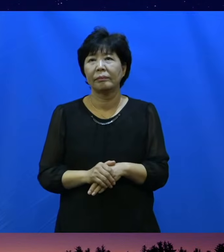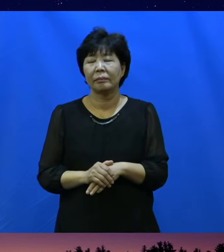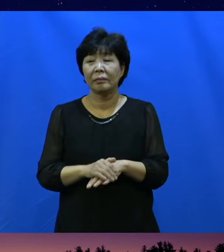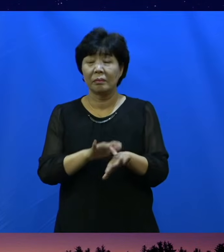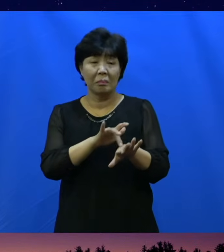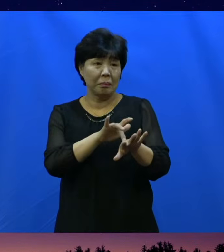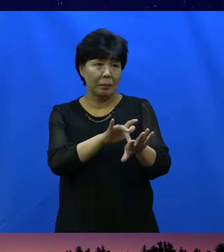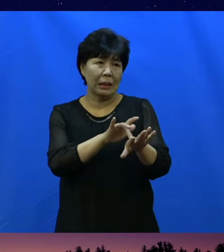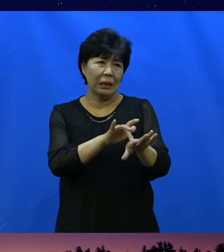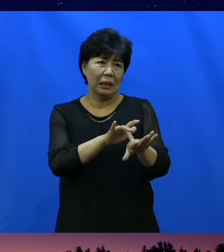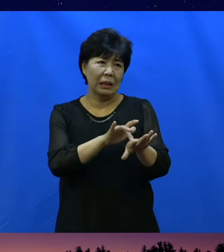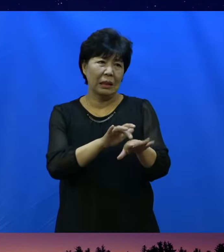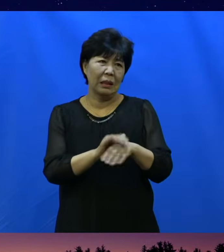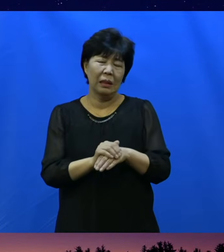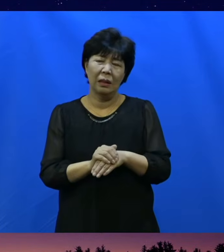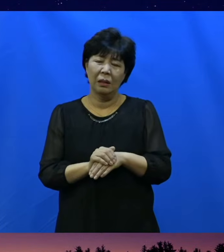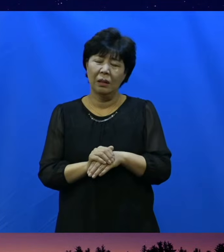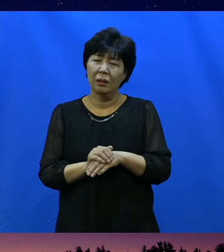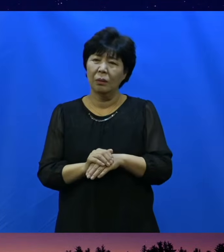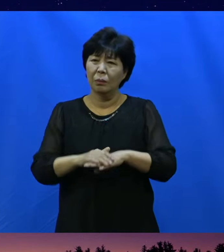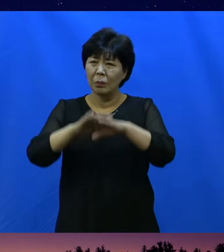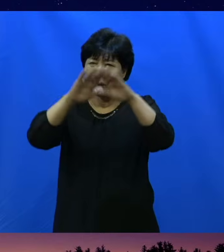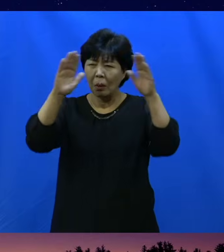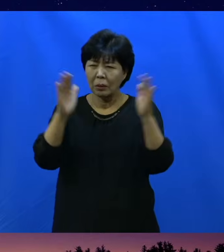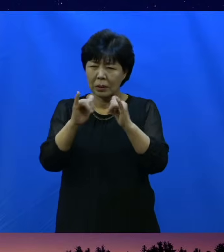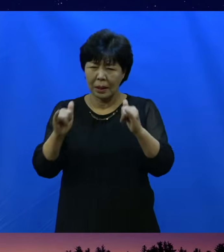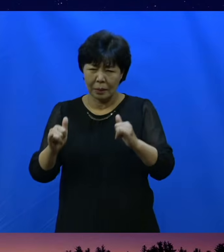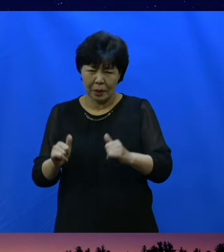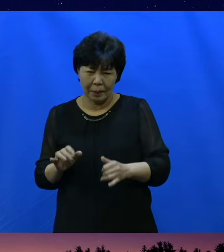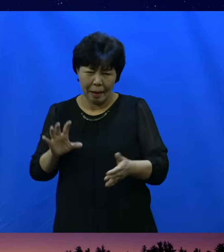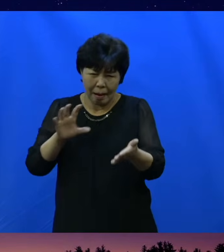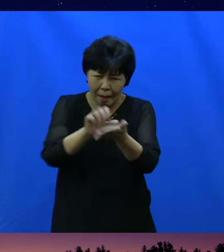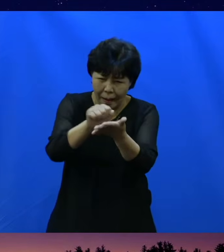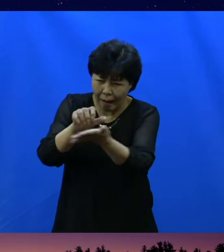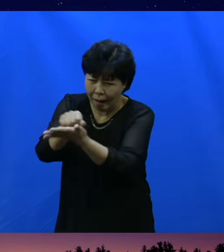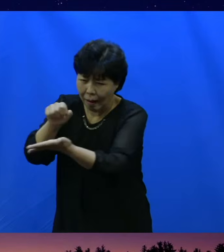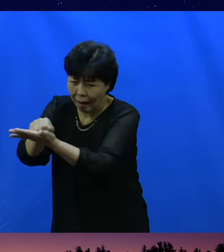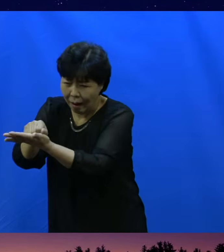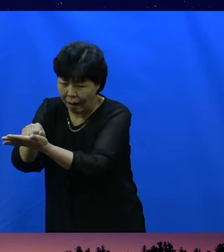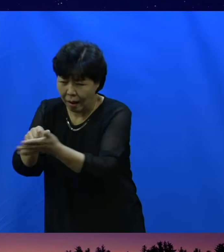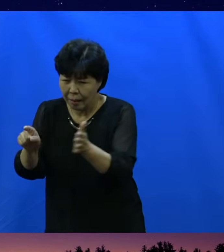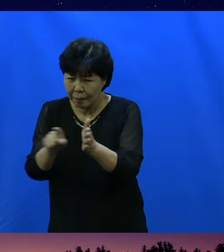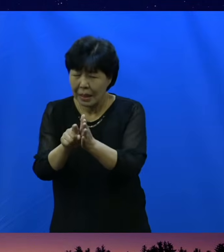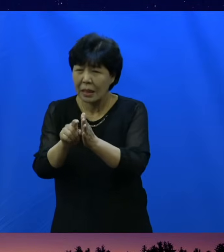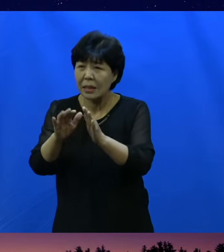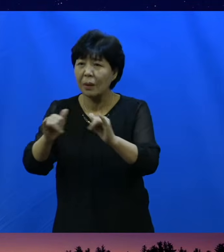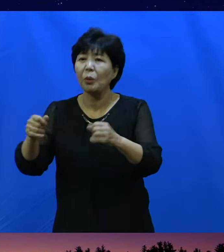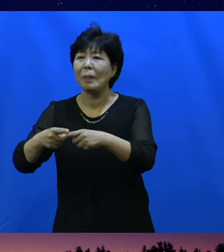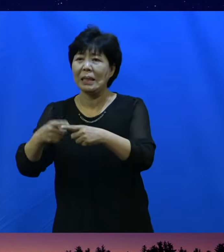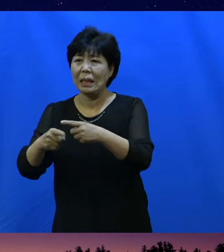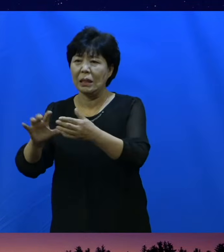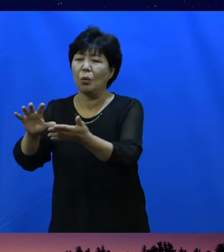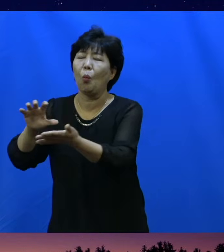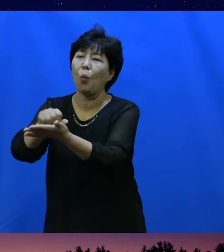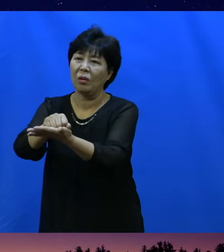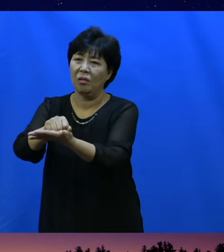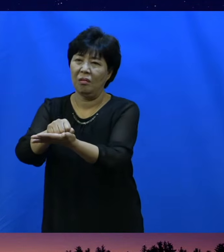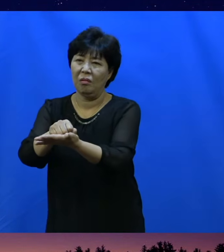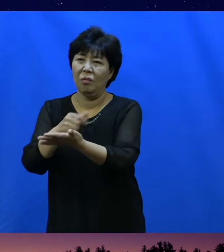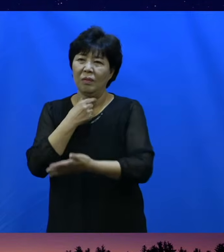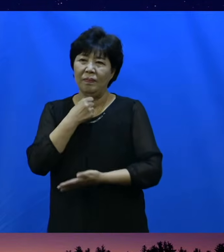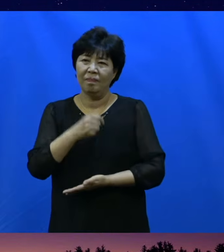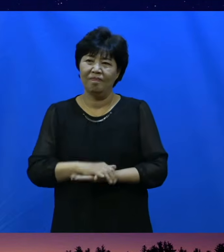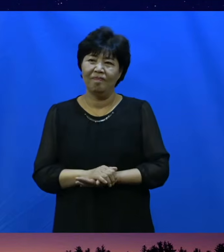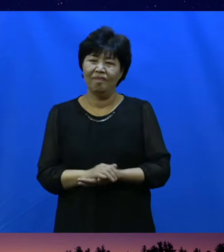마귀가 온 인류를 향하여 공격하고 있고 또 예수 믿는 사람들을 향하여 공격하고 있고, 전쟁이